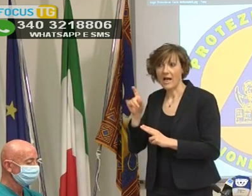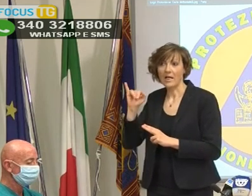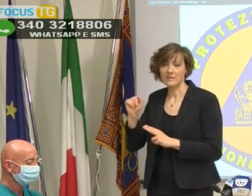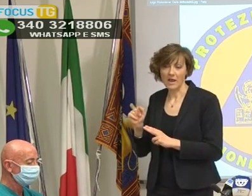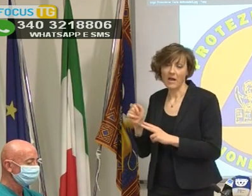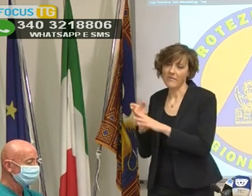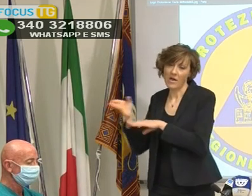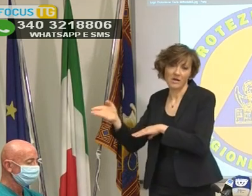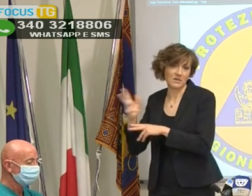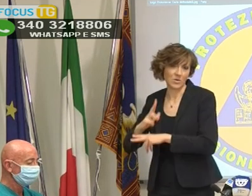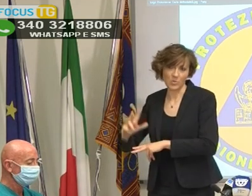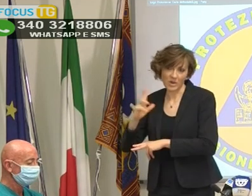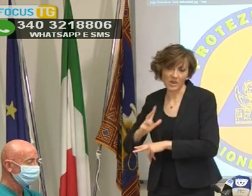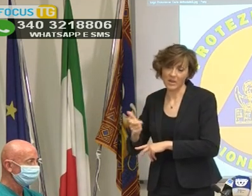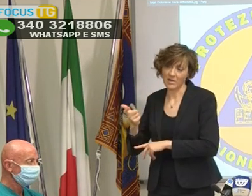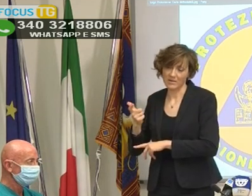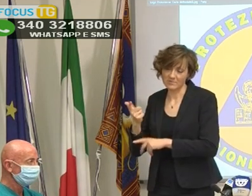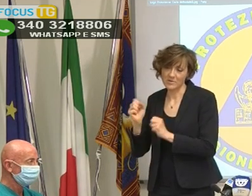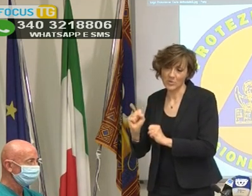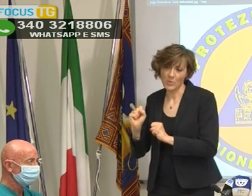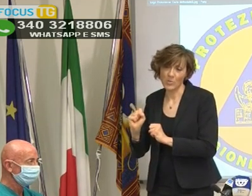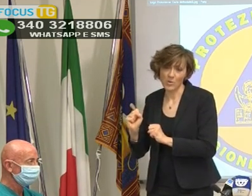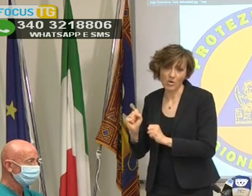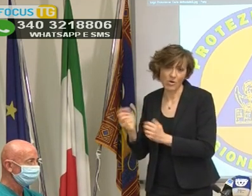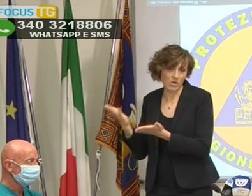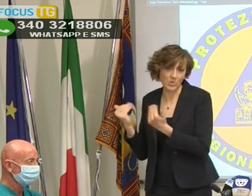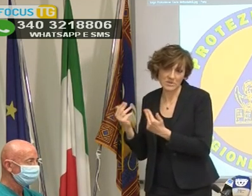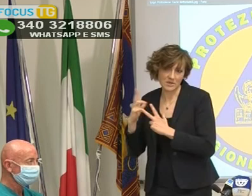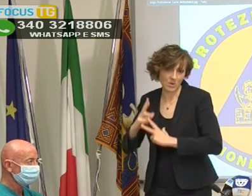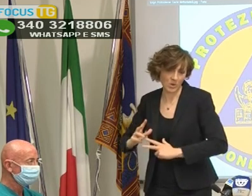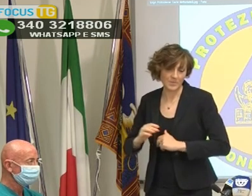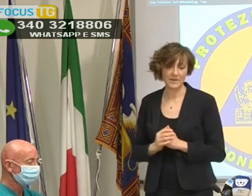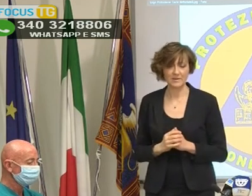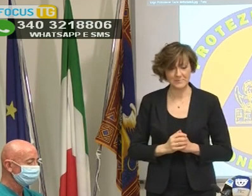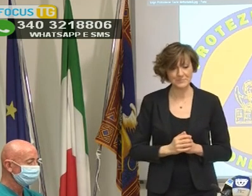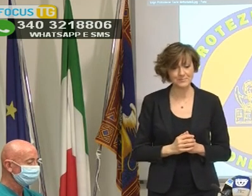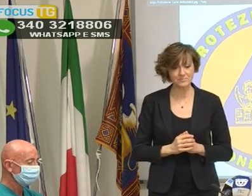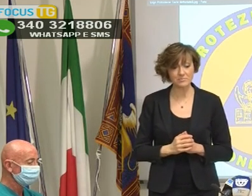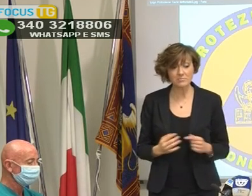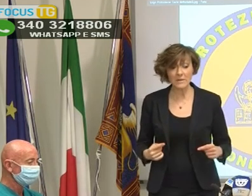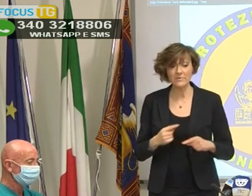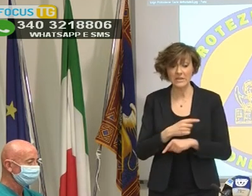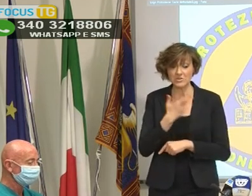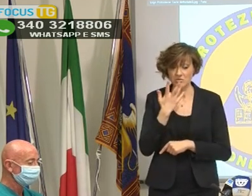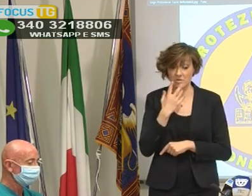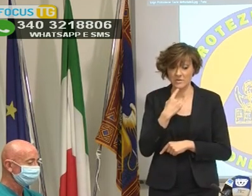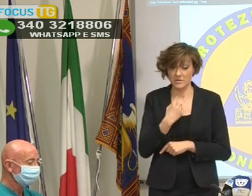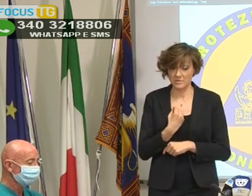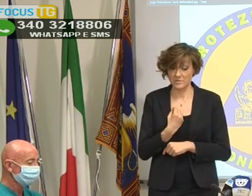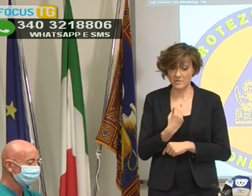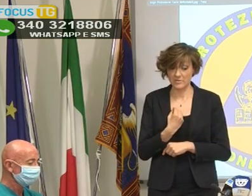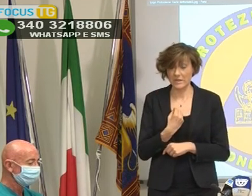anche a recuperare i giorni persi se qualcuno non ci è andato prima. Invece vi dicevo